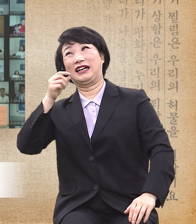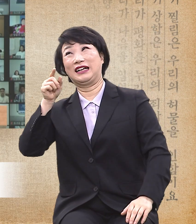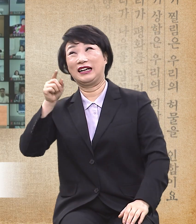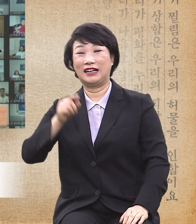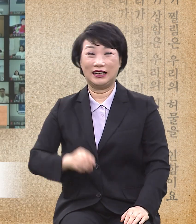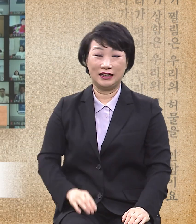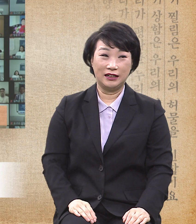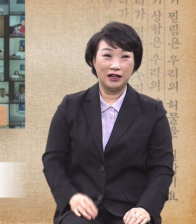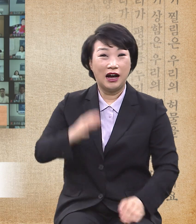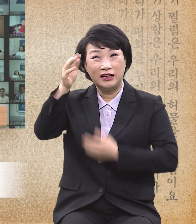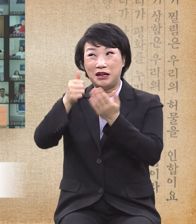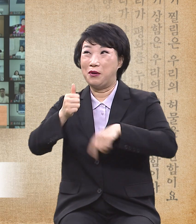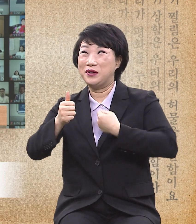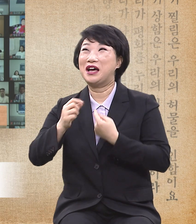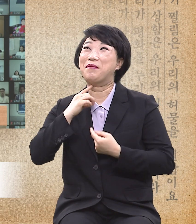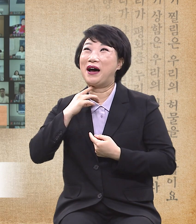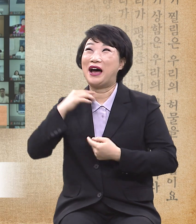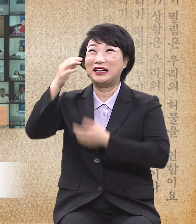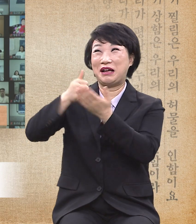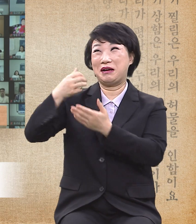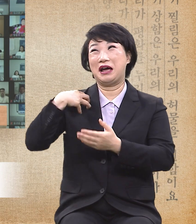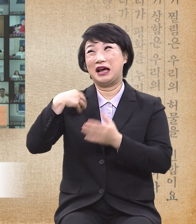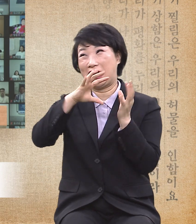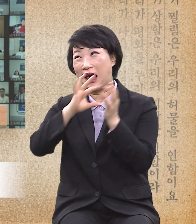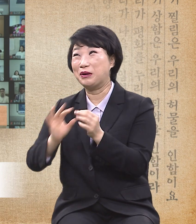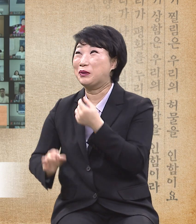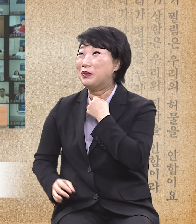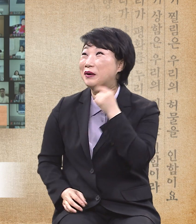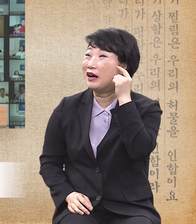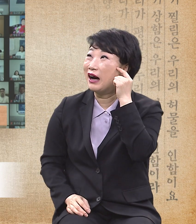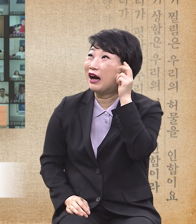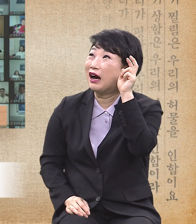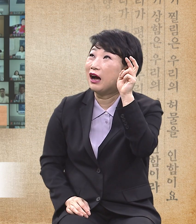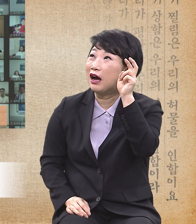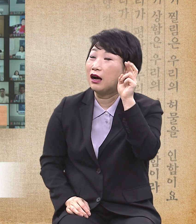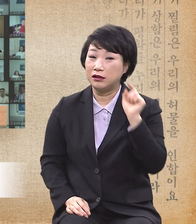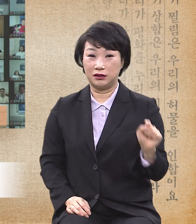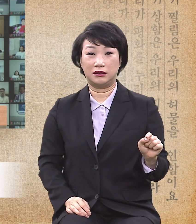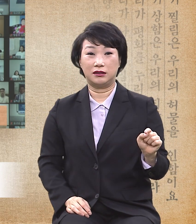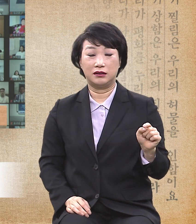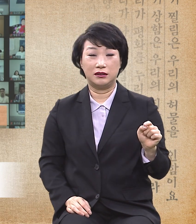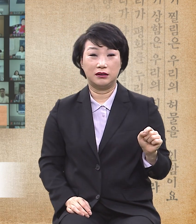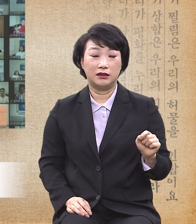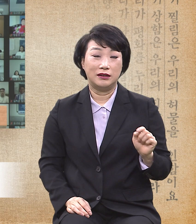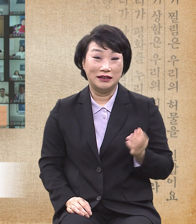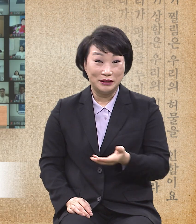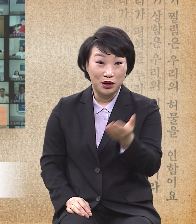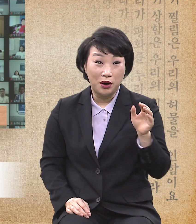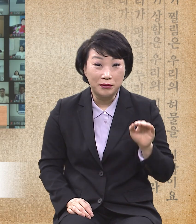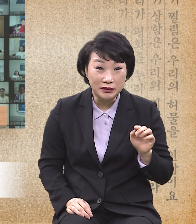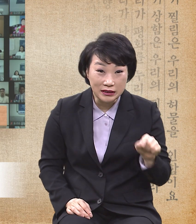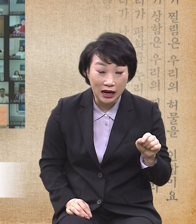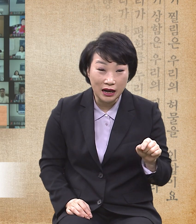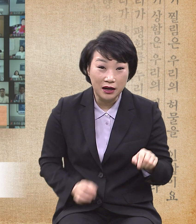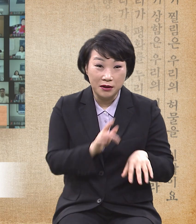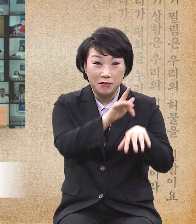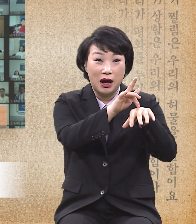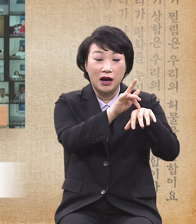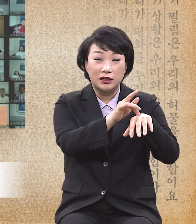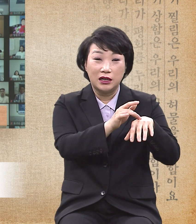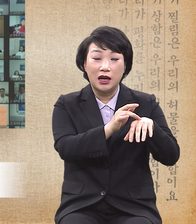하나님이다. 하나님 혼자만 하나님의 해먹으려고 하시는 것이냐? 예, 벌써